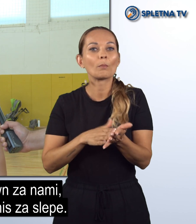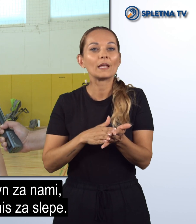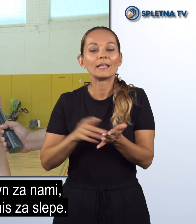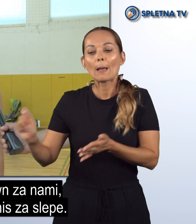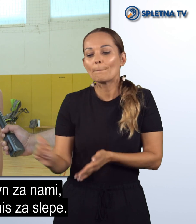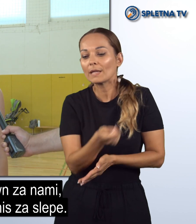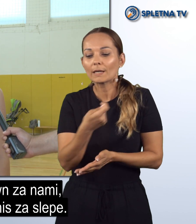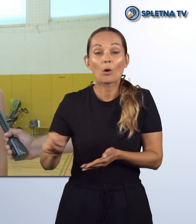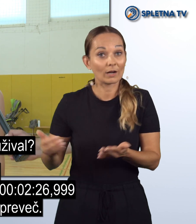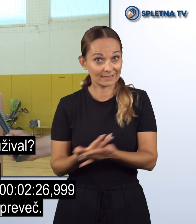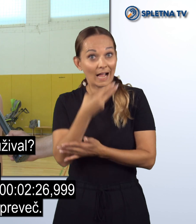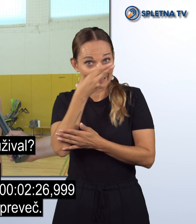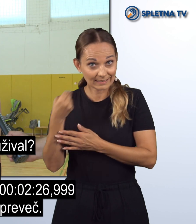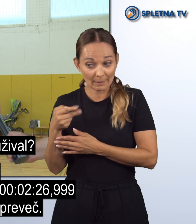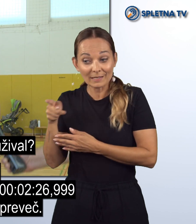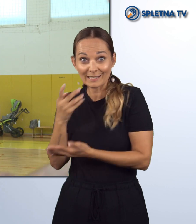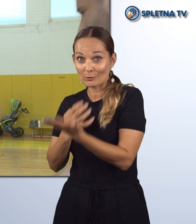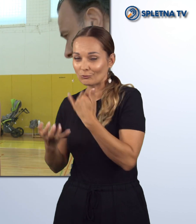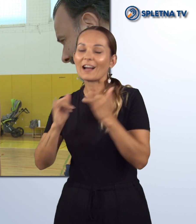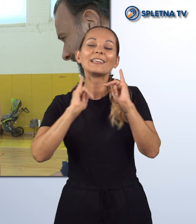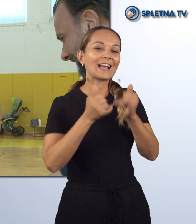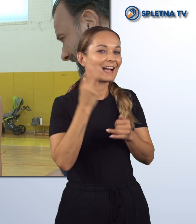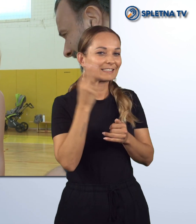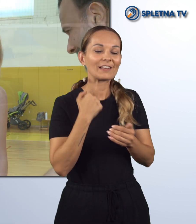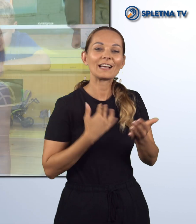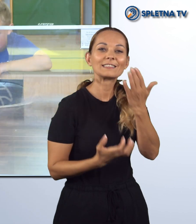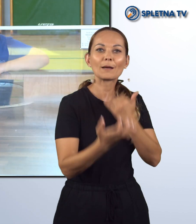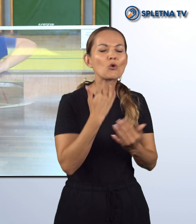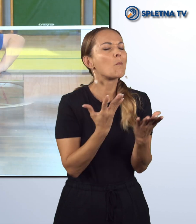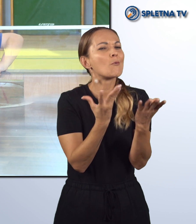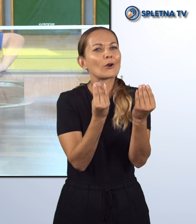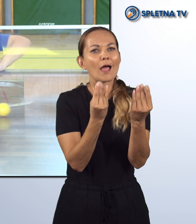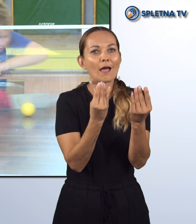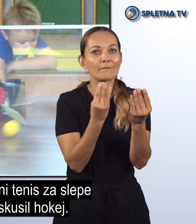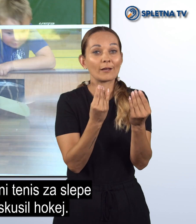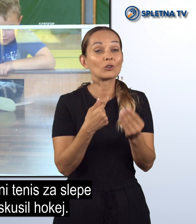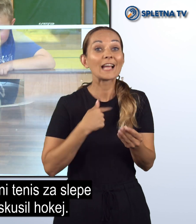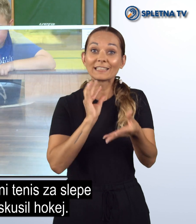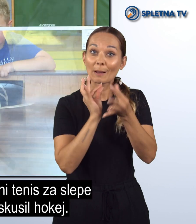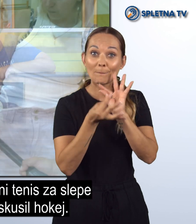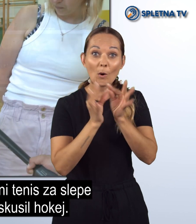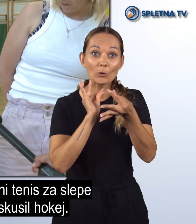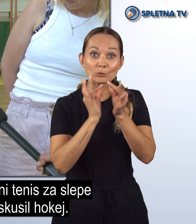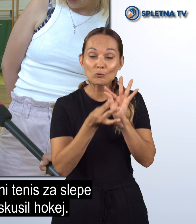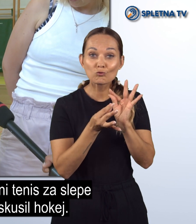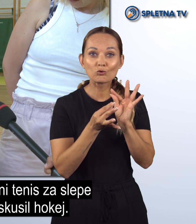je ping-pong za slepe. Maksi, si užival? Užival sem preveč. Probal sem